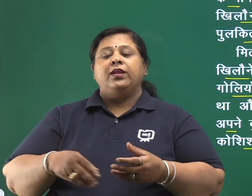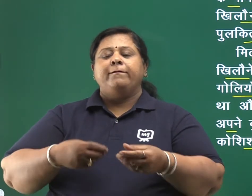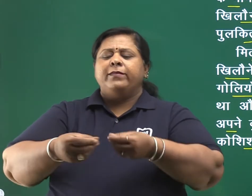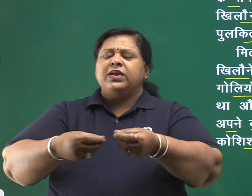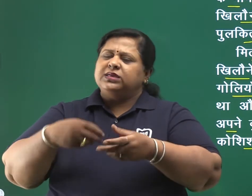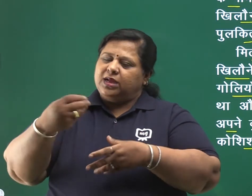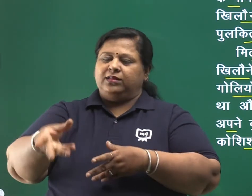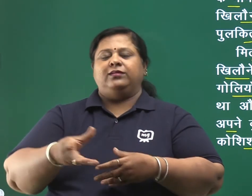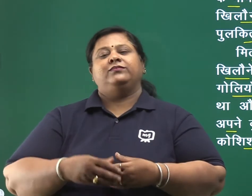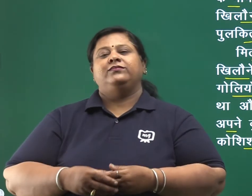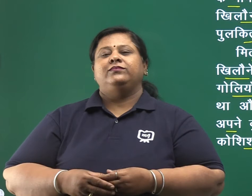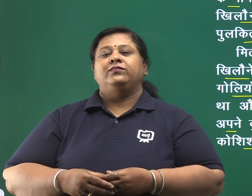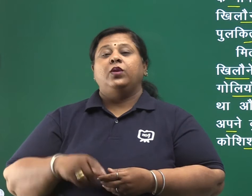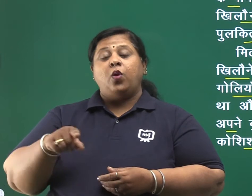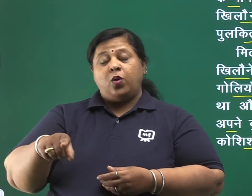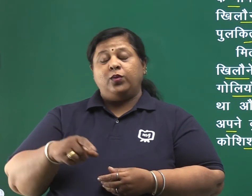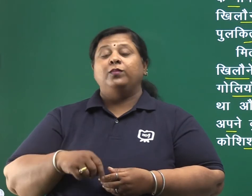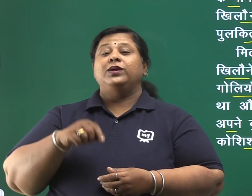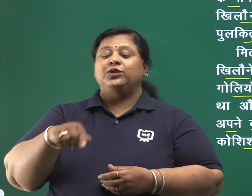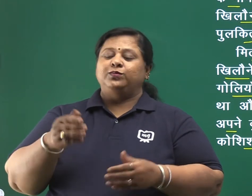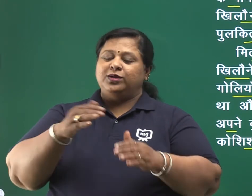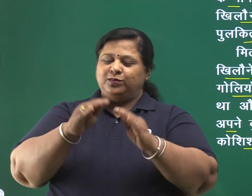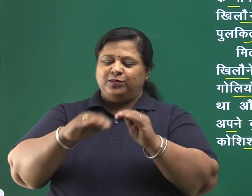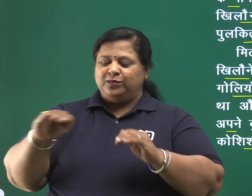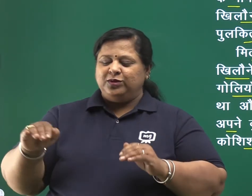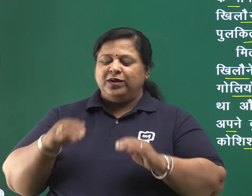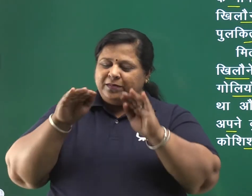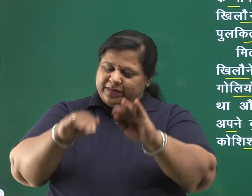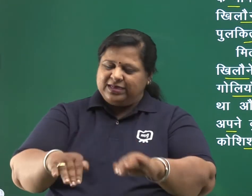बेचता था और उन बच्चों के बीच रहकर